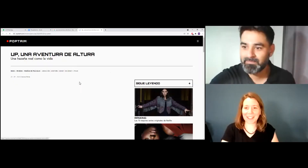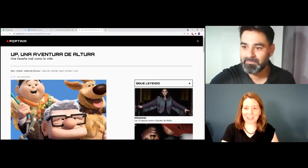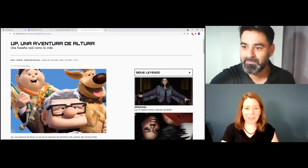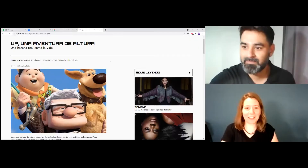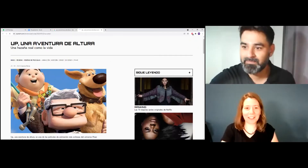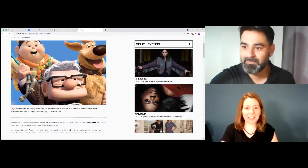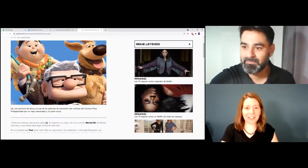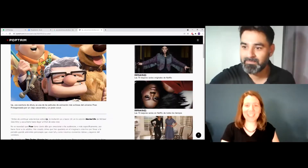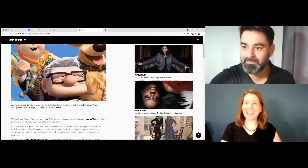Uy, ¡mirá!